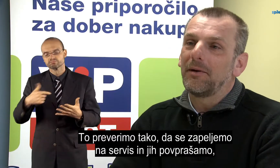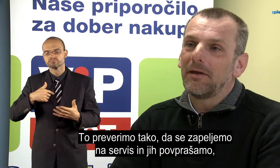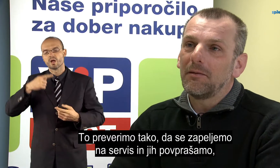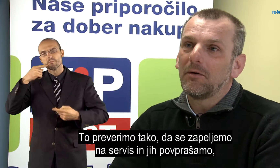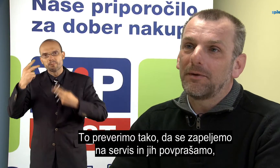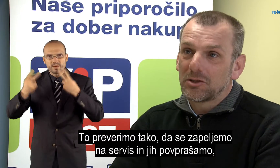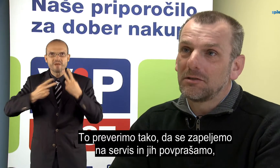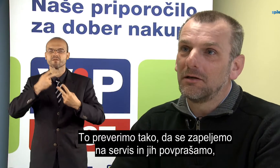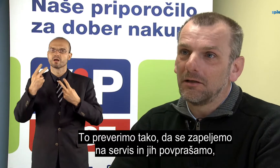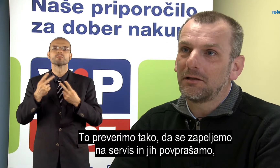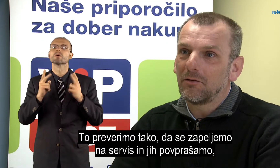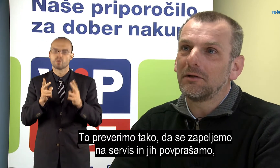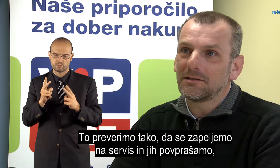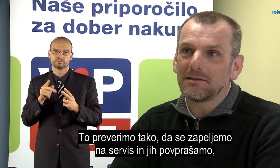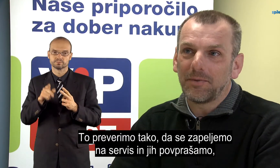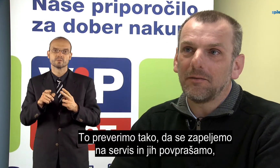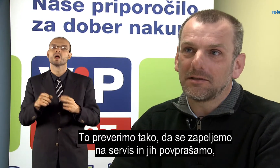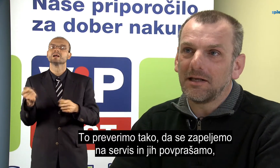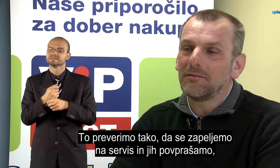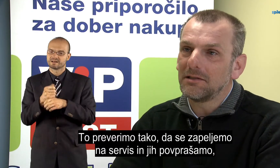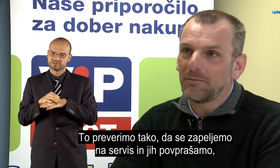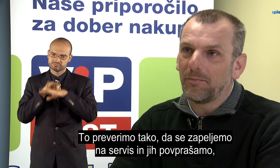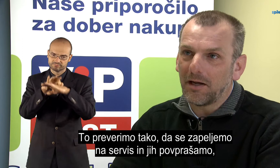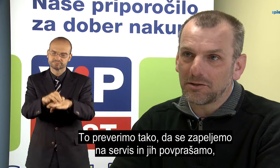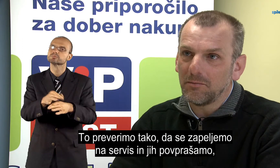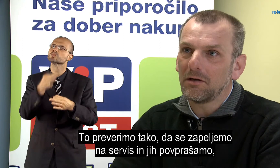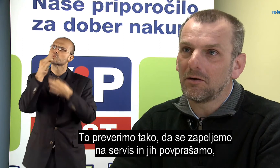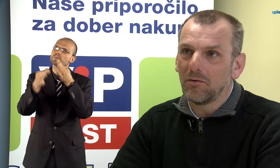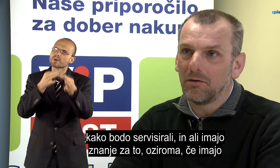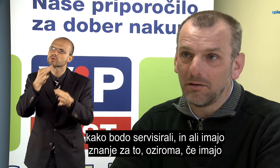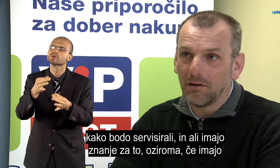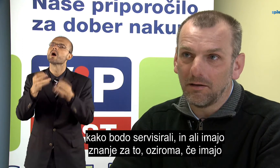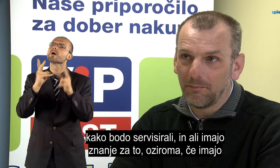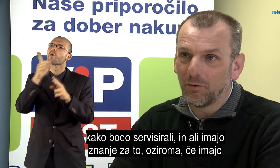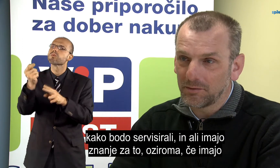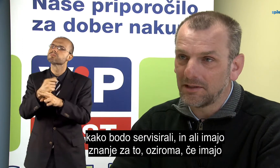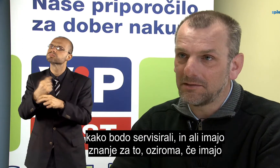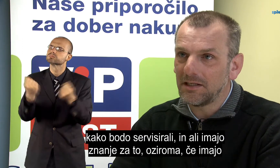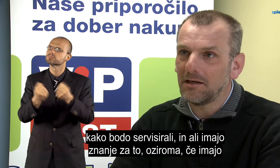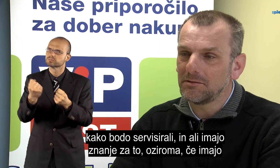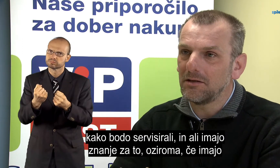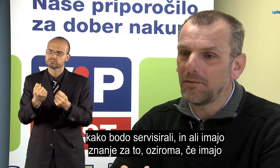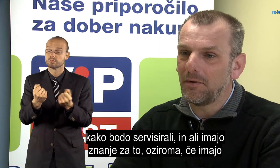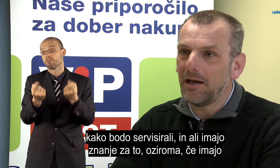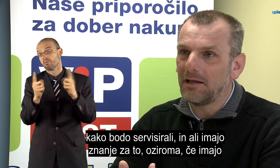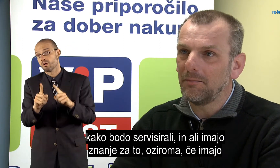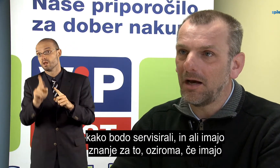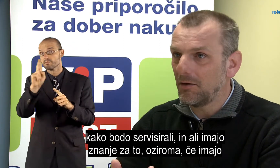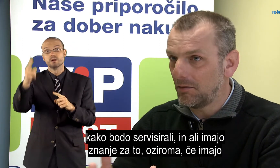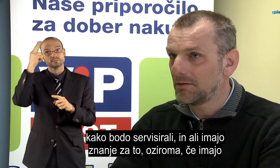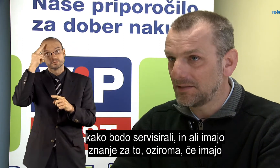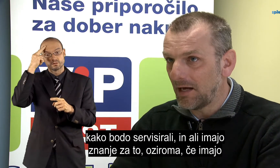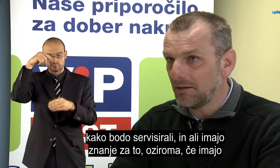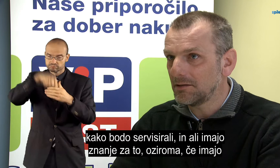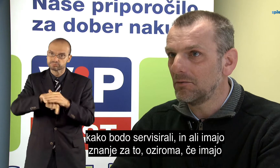Ja, preverimo tako, da se zapeljemo na servis in jih povprašamo, kako bodo servisirali oziroma ali